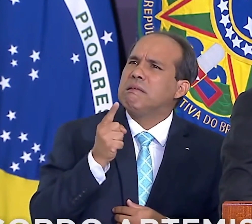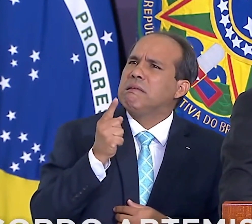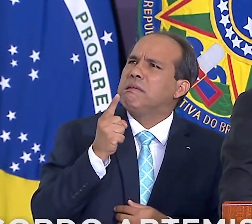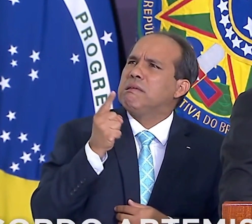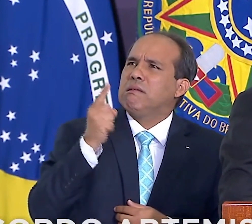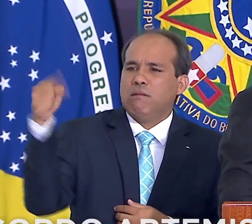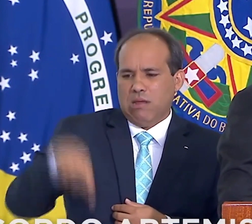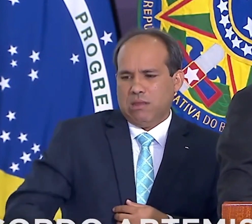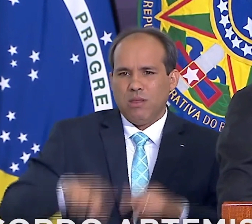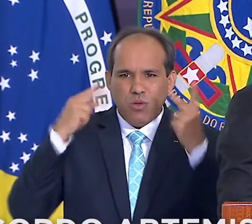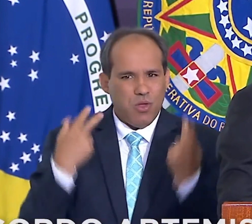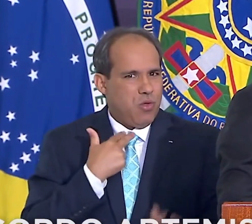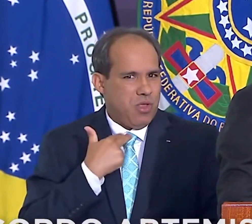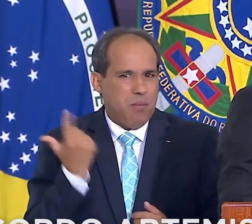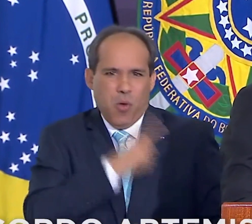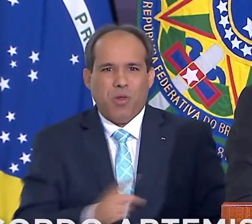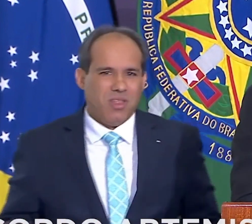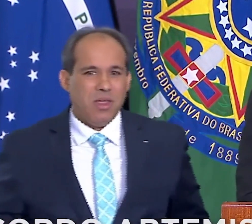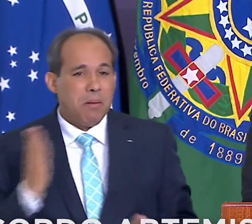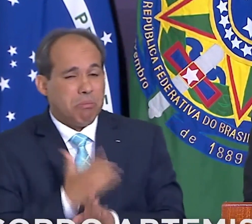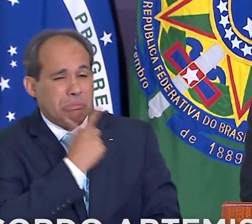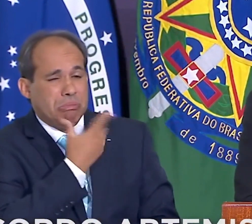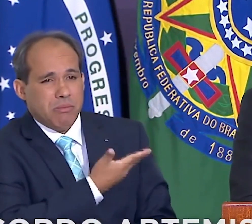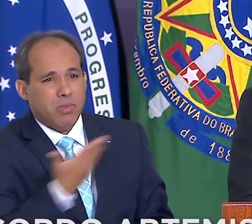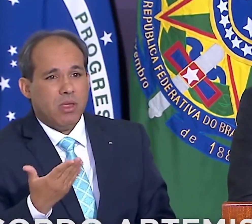E nós hoje, o brasileiro,